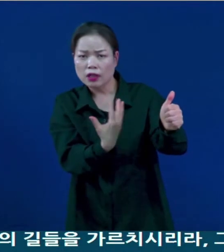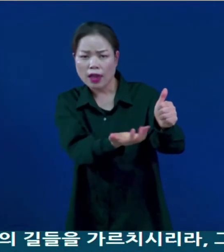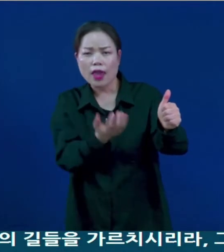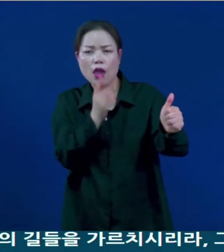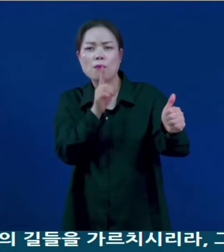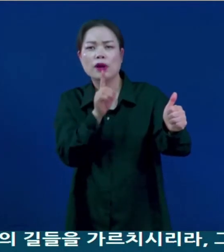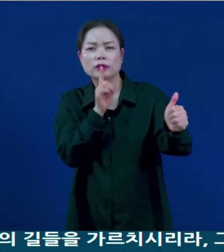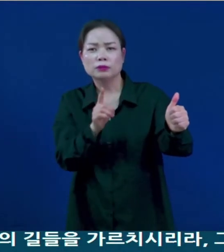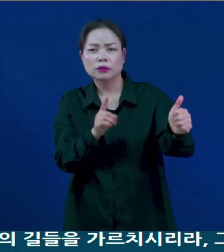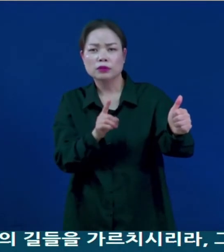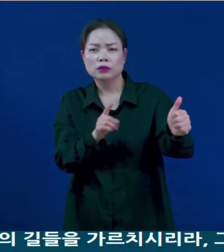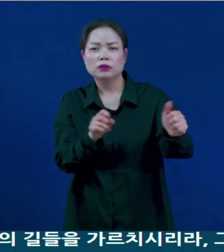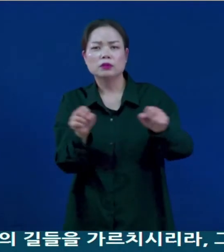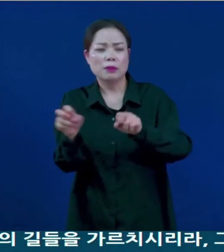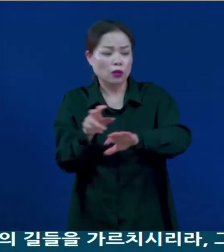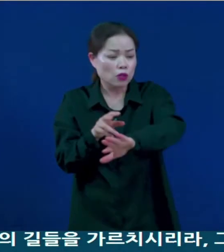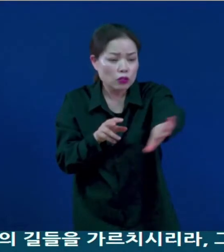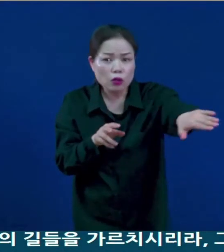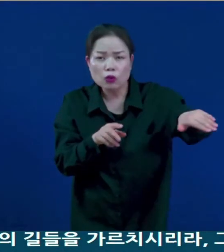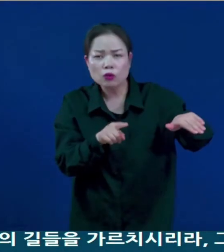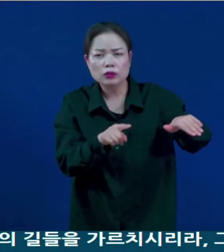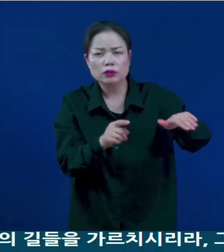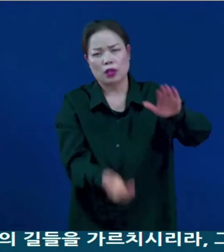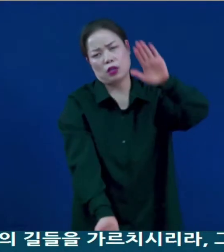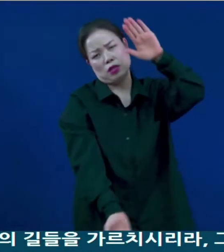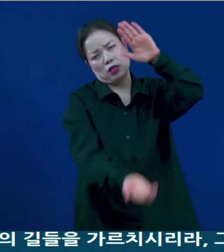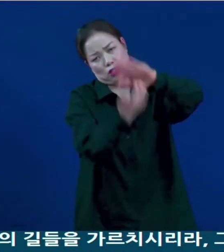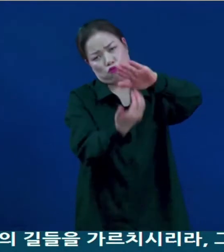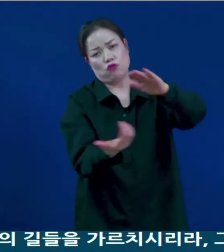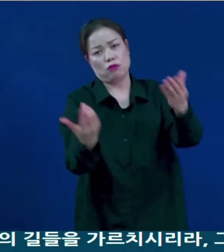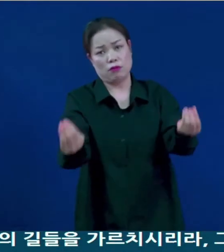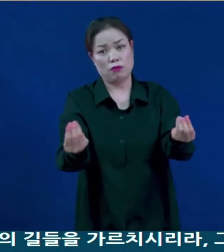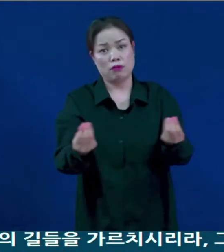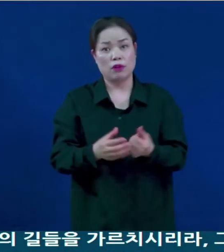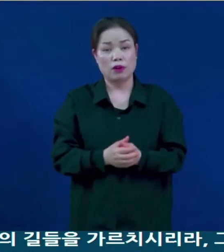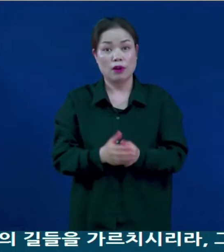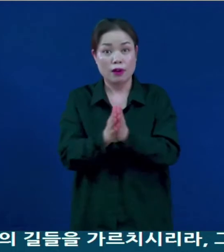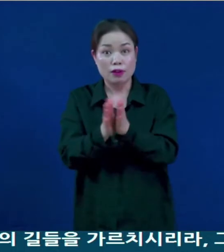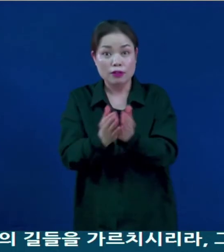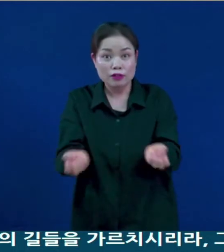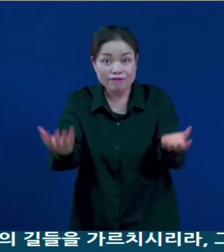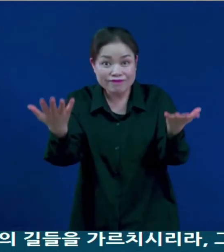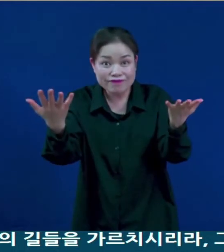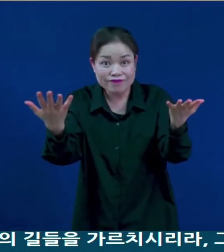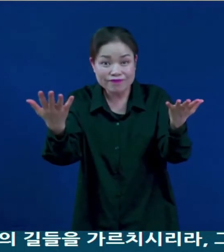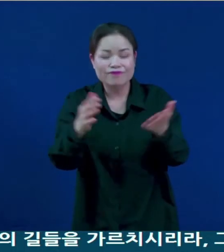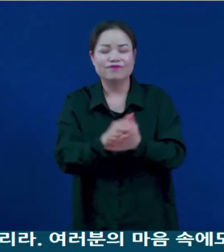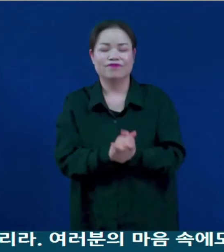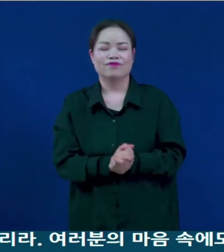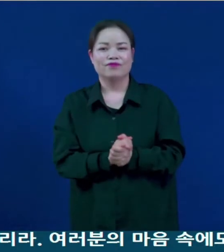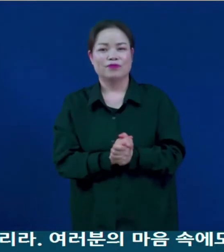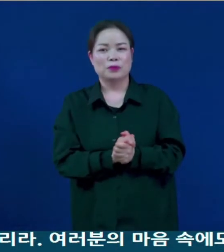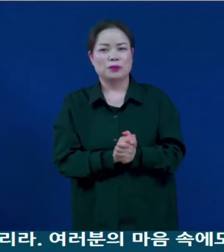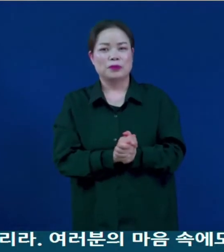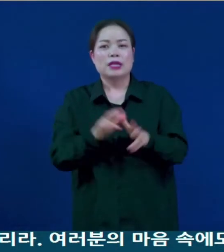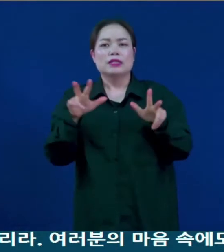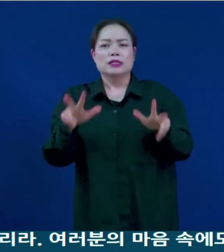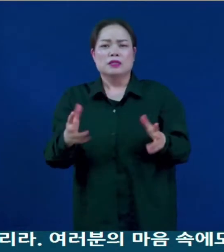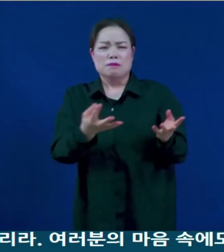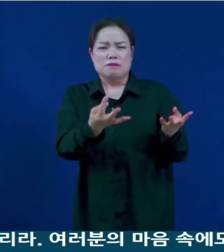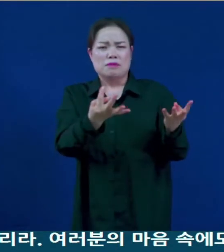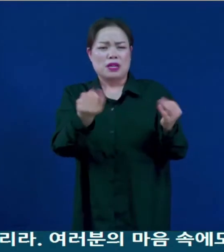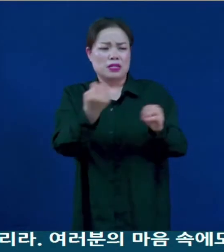말씀이 바로 여러분들에게 이루어진 겁니다. 할렐루야! 지금 이